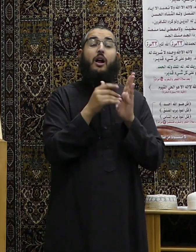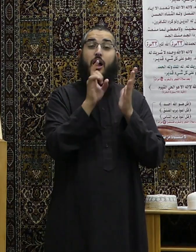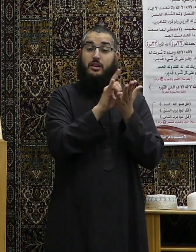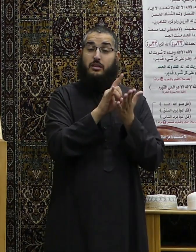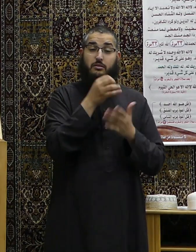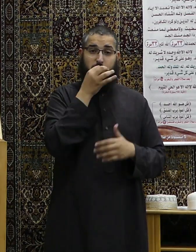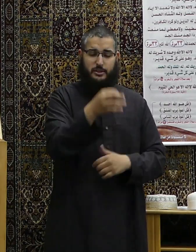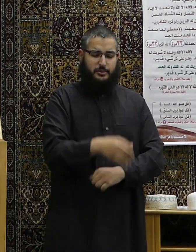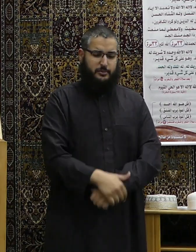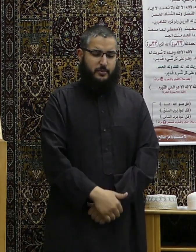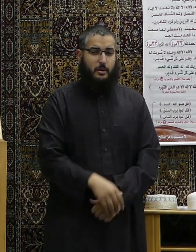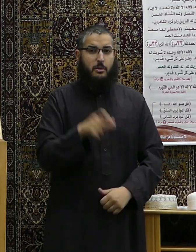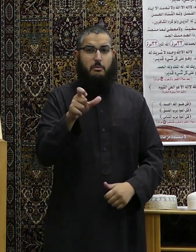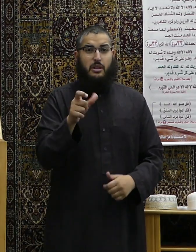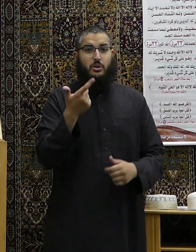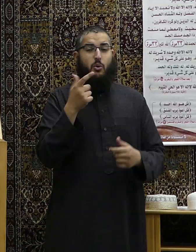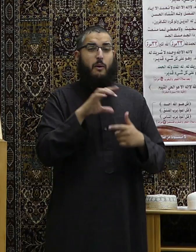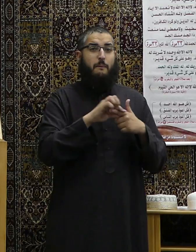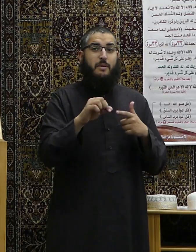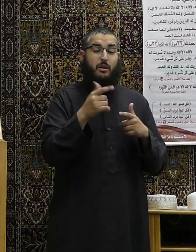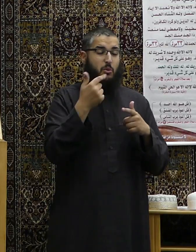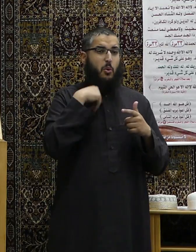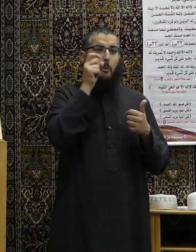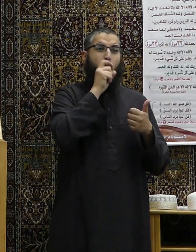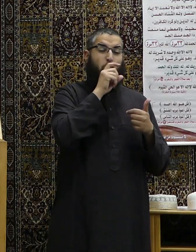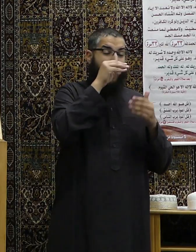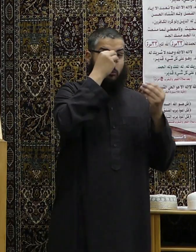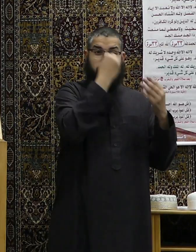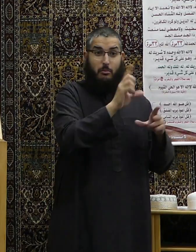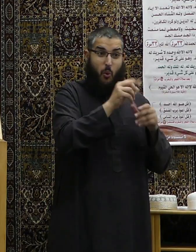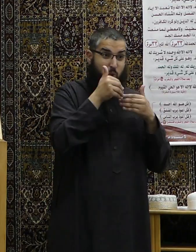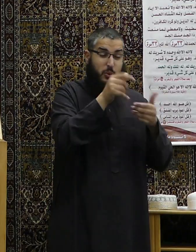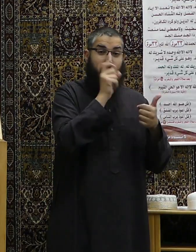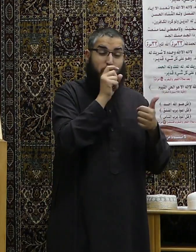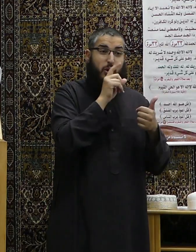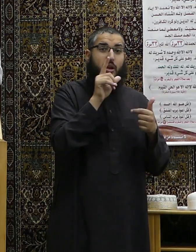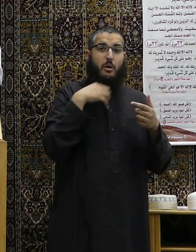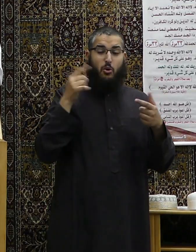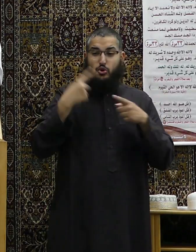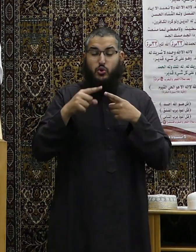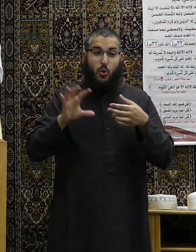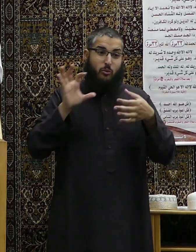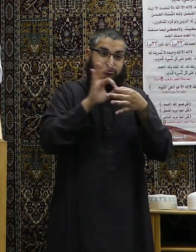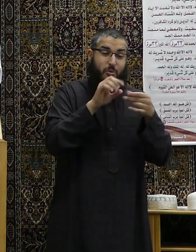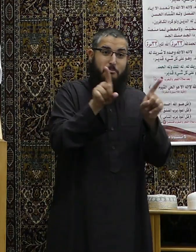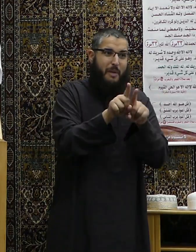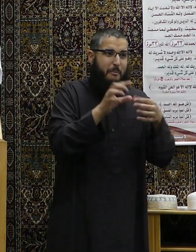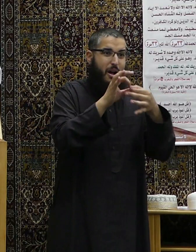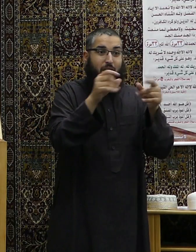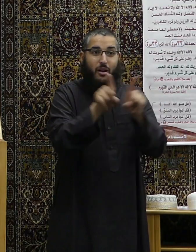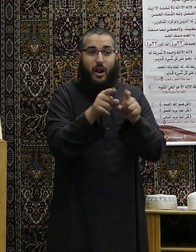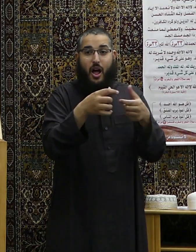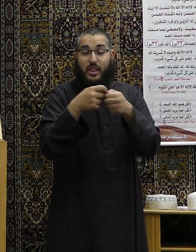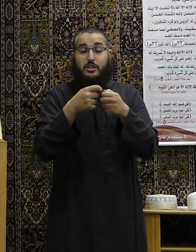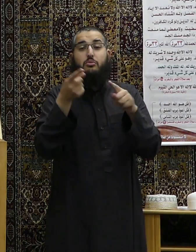mensonges, aux pratiques qui y correspondent et aux péchés, Allah n'a nul besoin que ce jeûneur renonce à sa nourriture et à